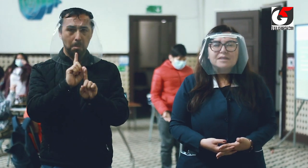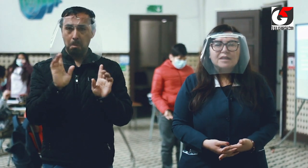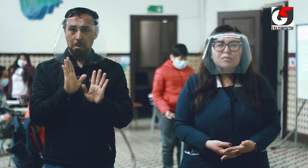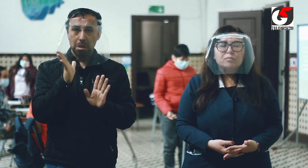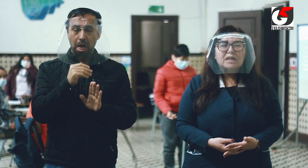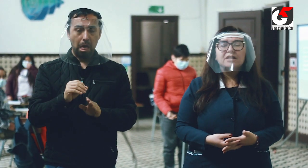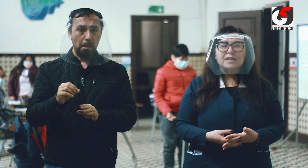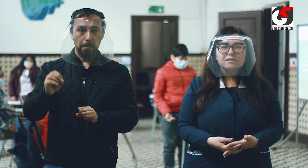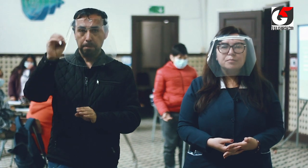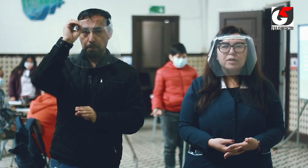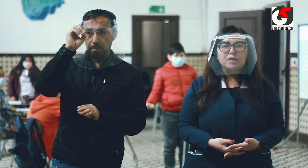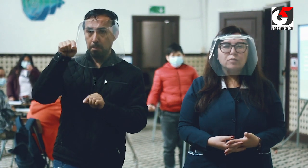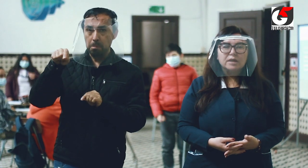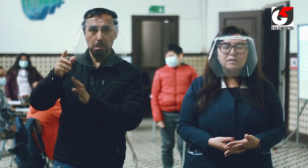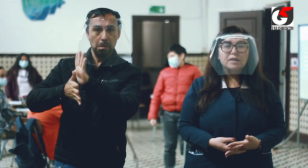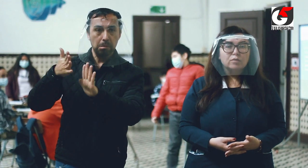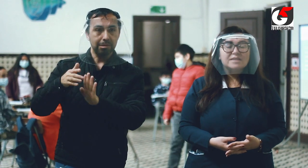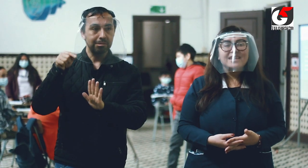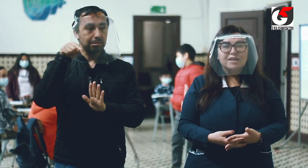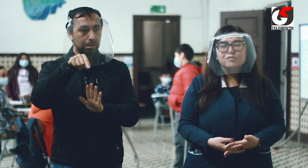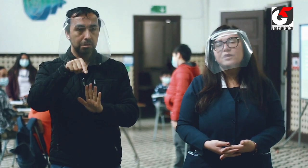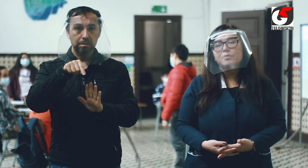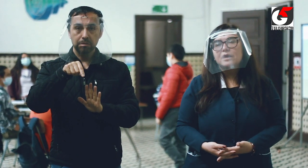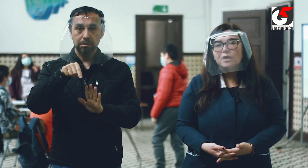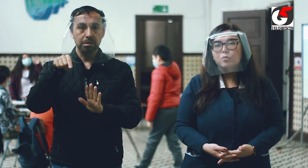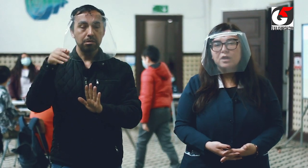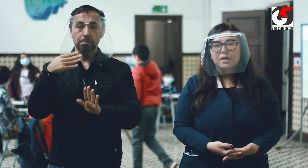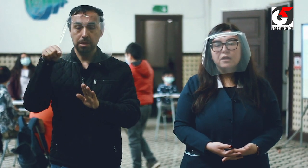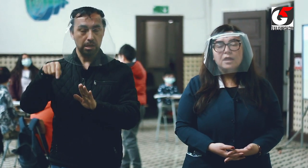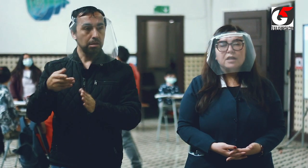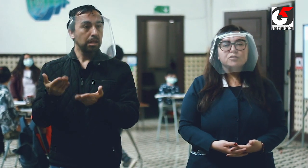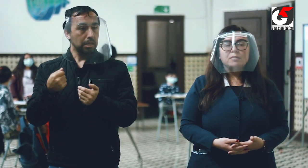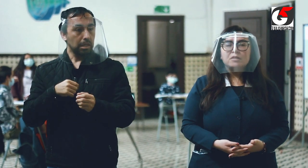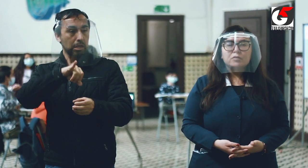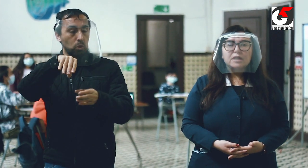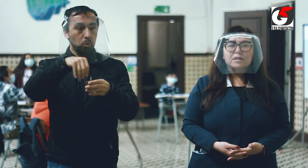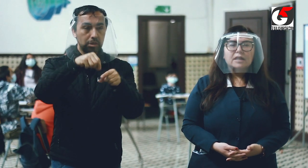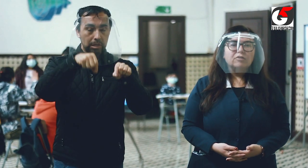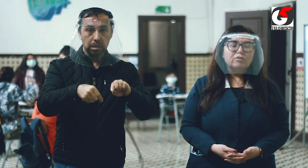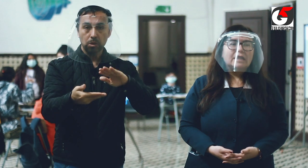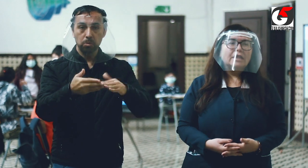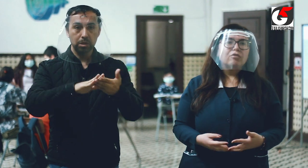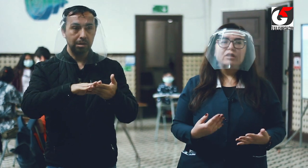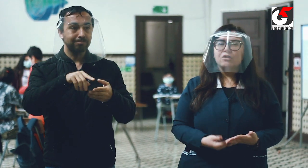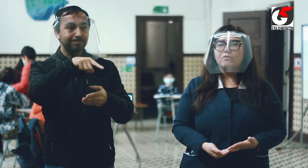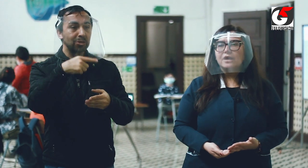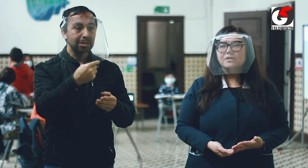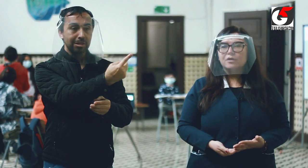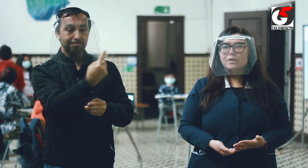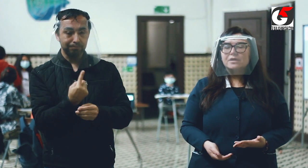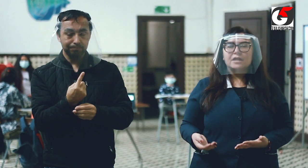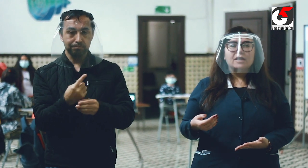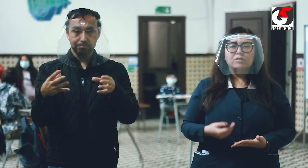también empiece a tener un interés por incluirse ellos también en esta comunidad. Es sumamente importante. Yo creo que en los colegios